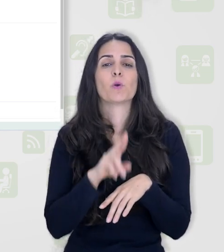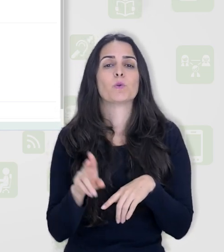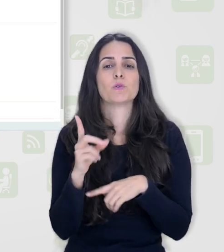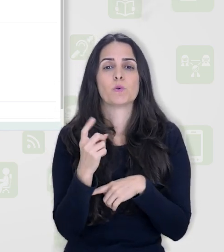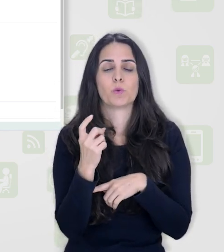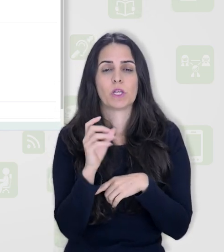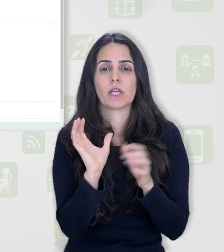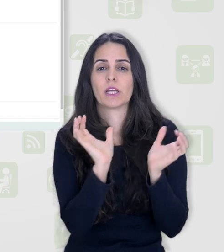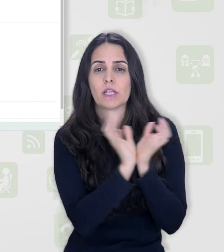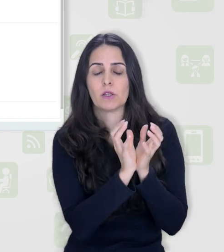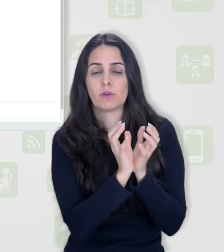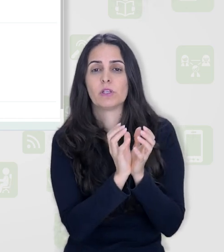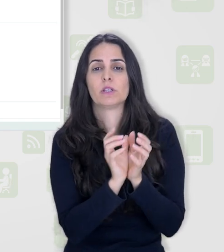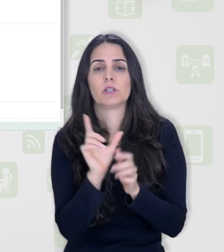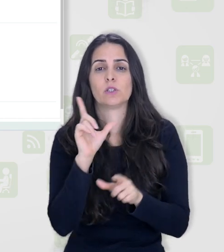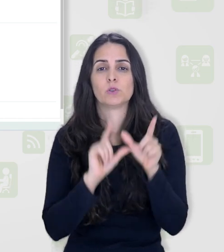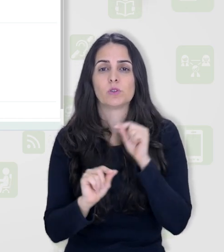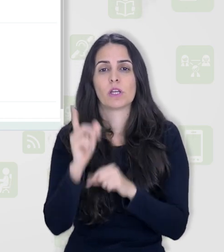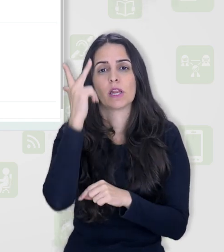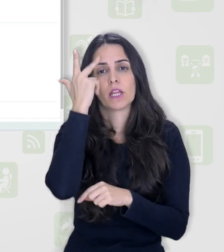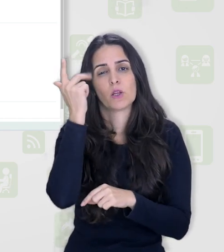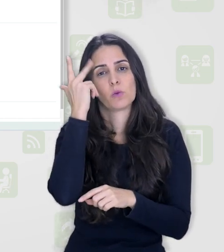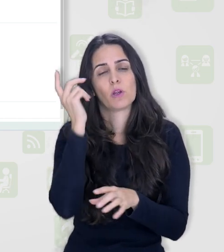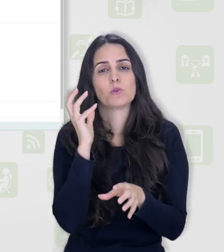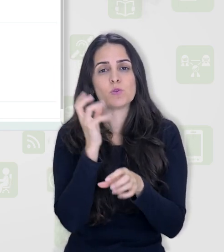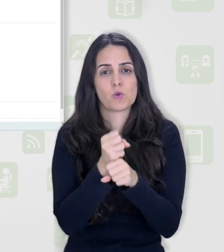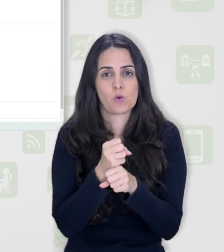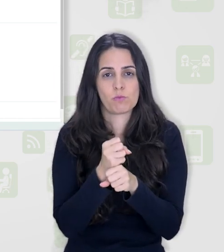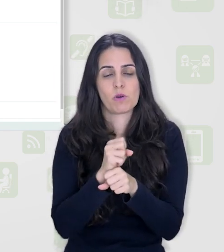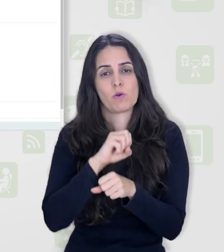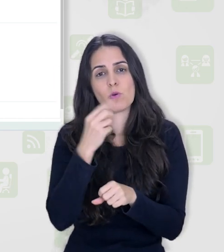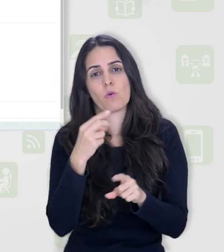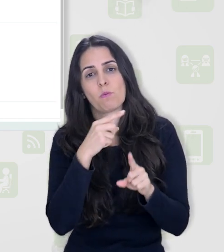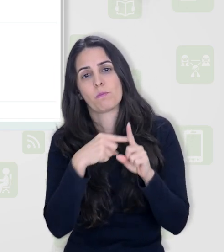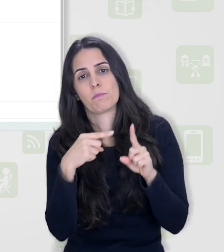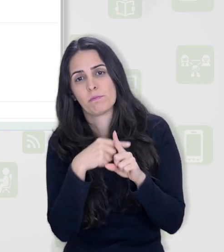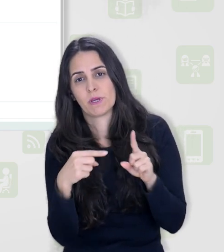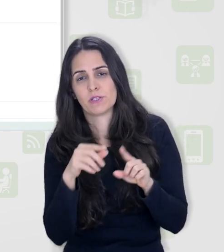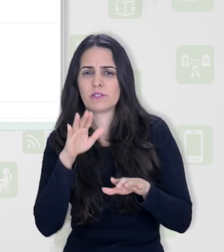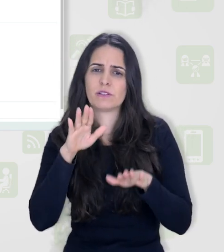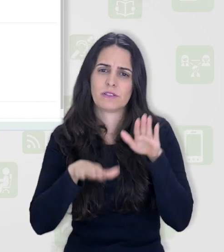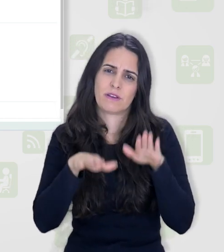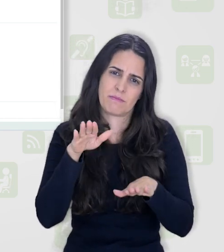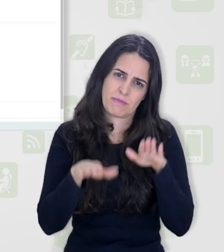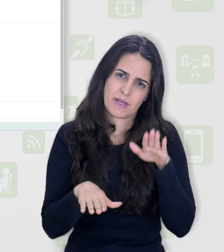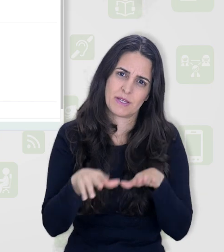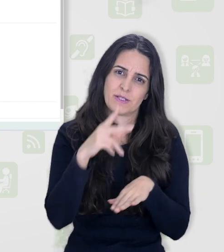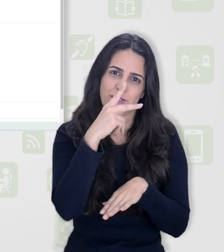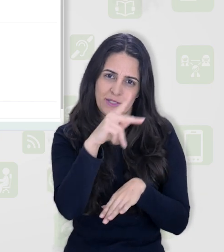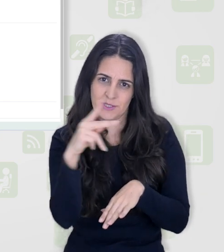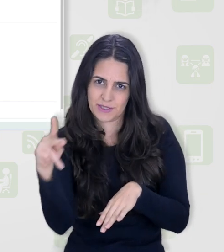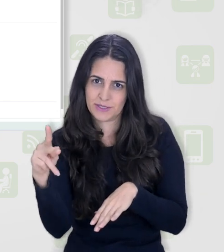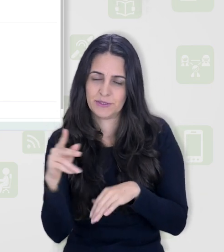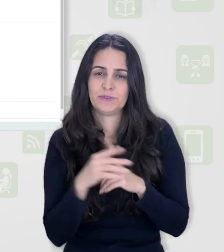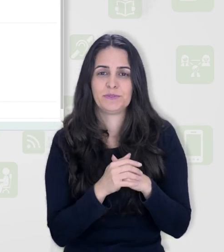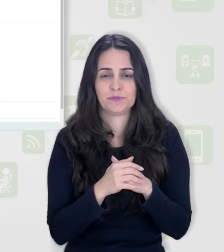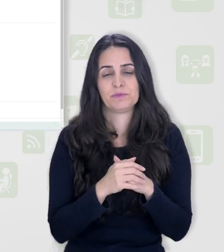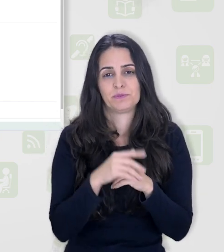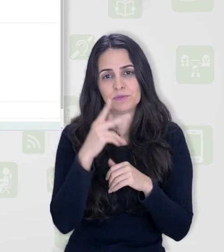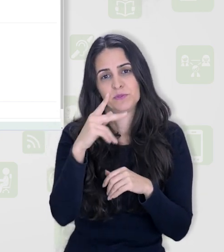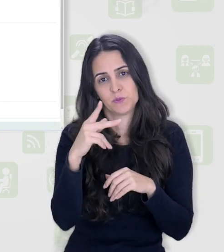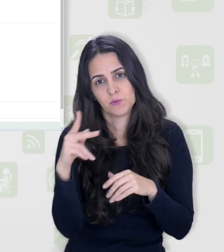categoria optamos aqui pela soma natural ou pela média então aí depende da sua realidade